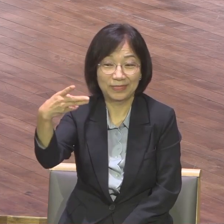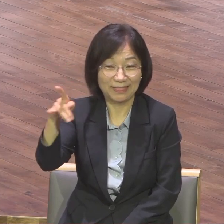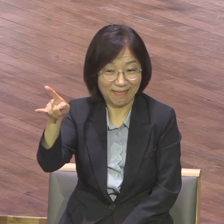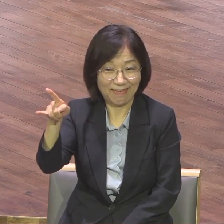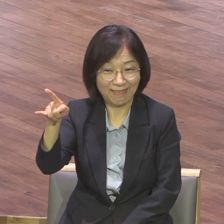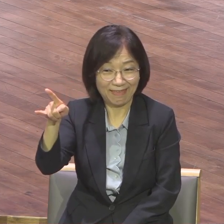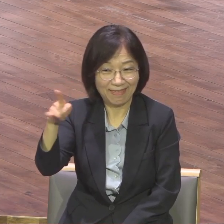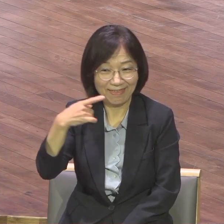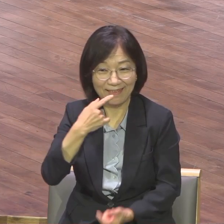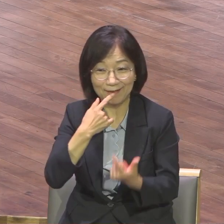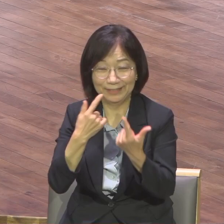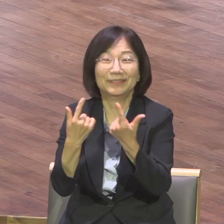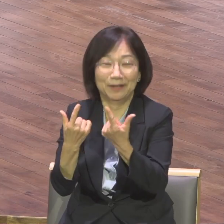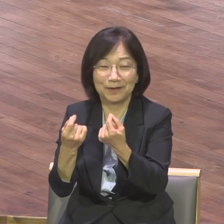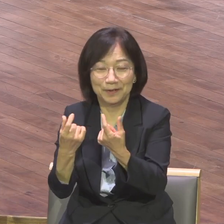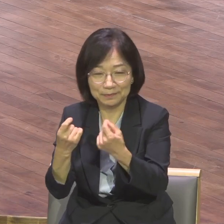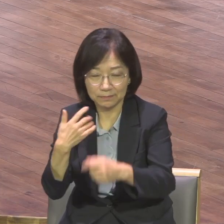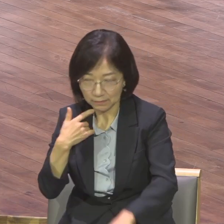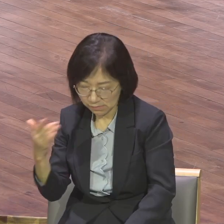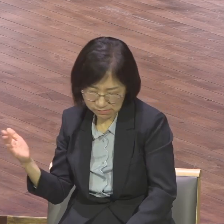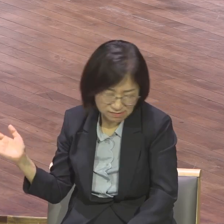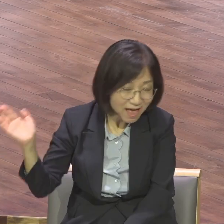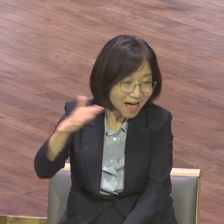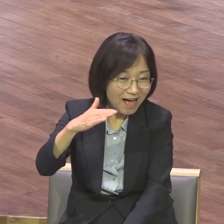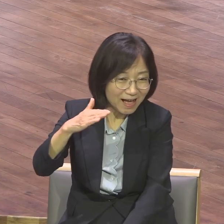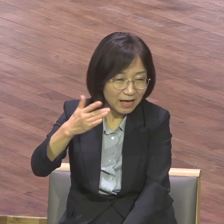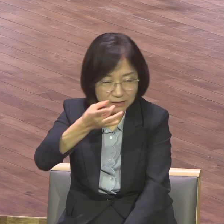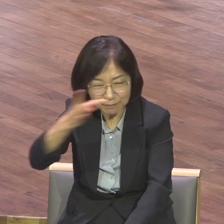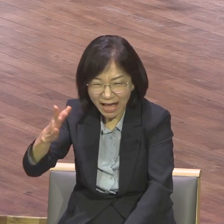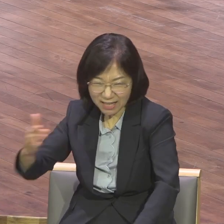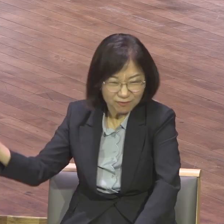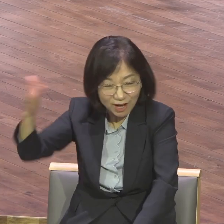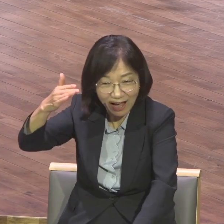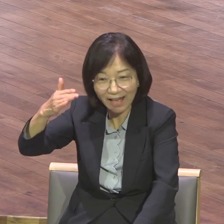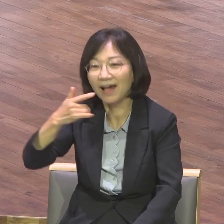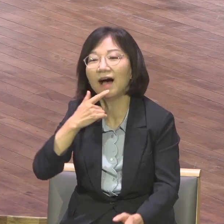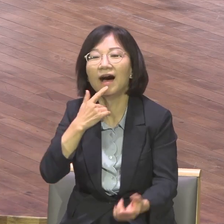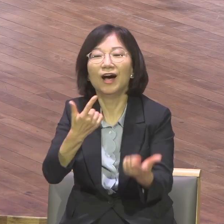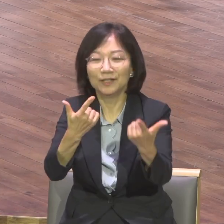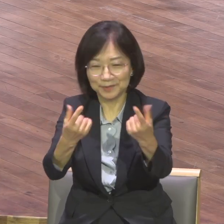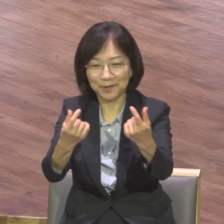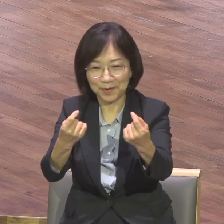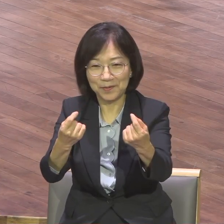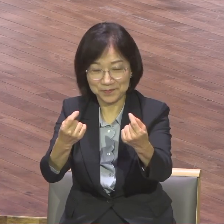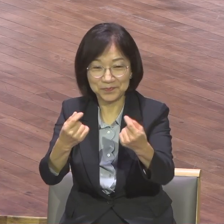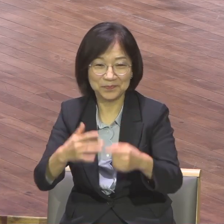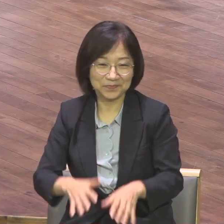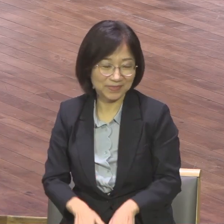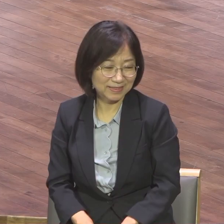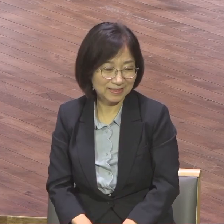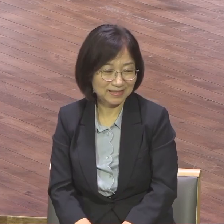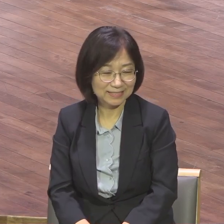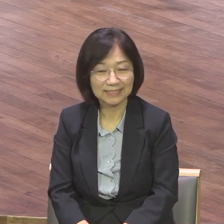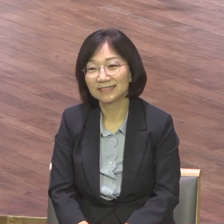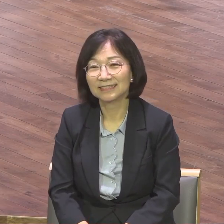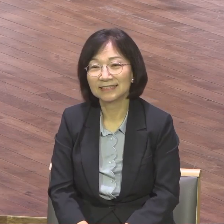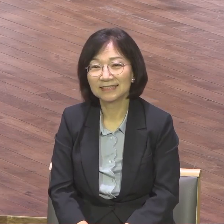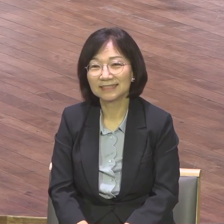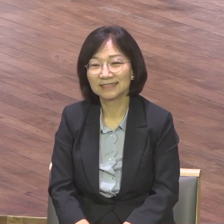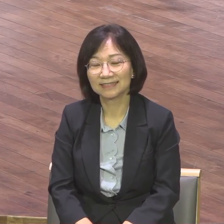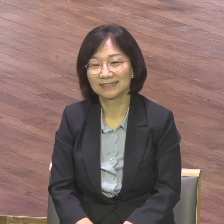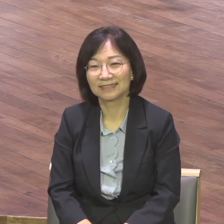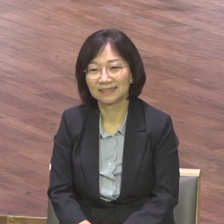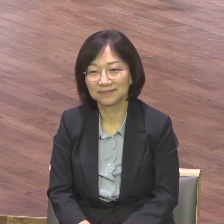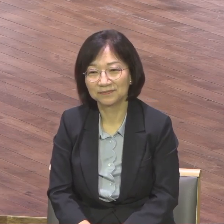모든 성도들 국내외적으로 현장 망대를 구축하는 언약적 도전에 올인 집중하면서 클래스가 다른 그런